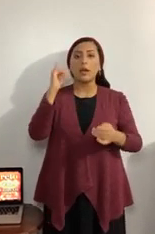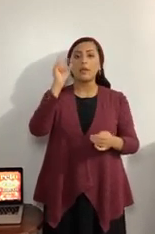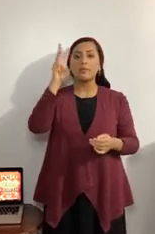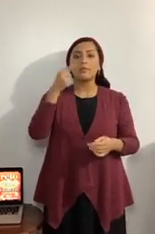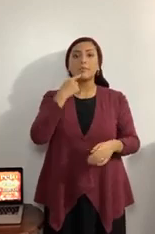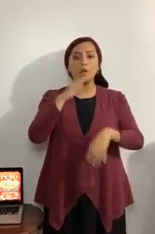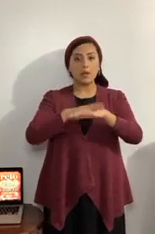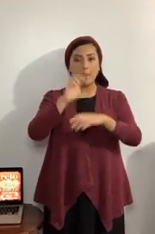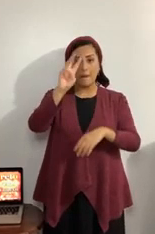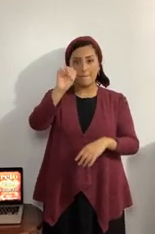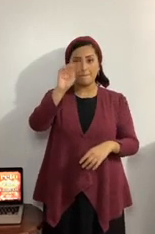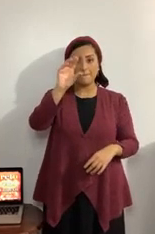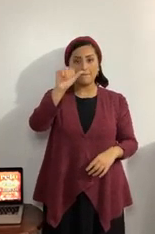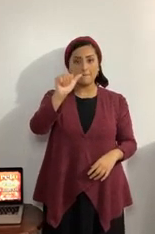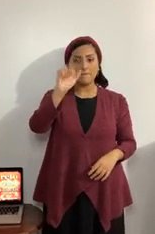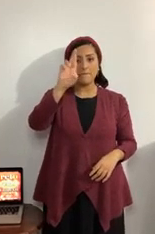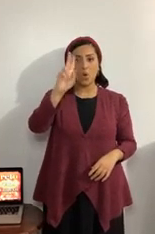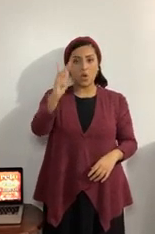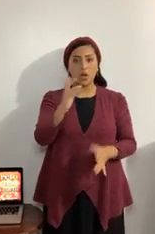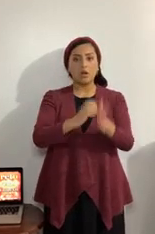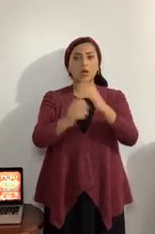7:13. Marcos 7:13.